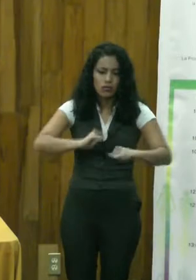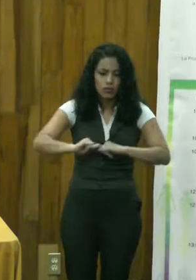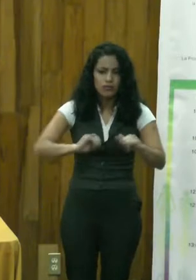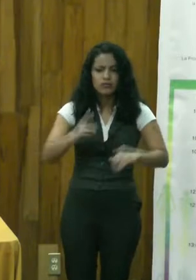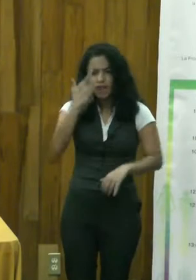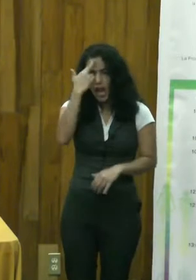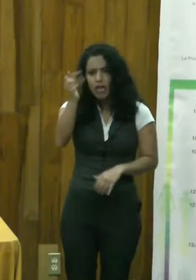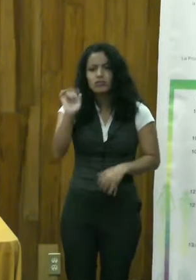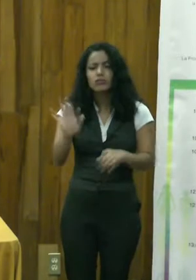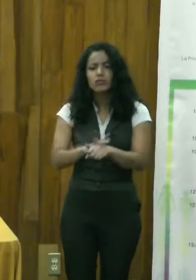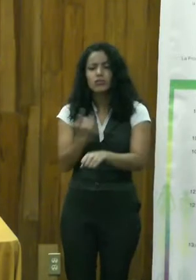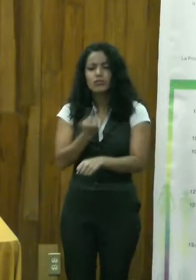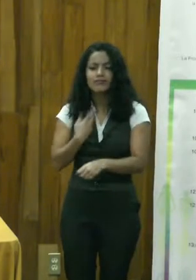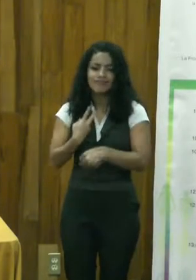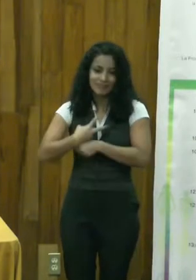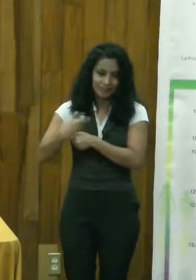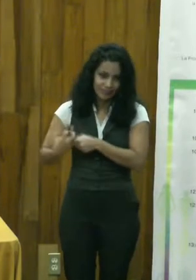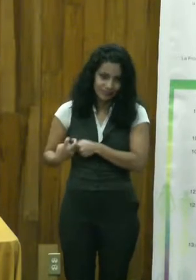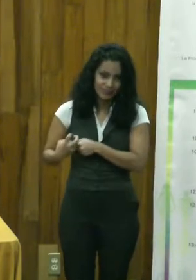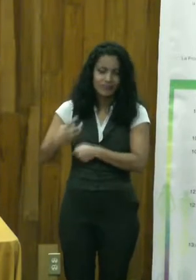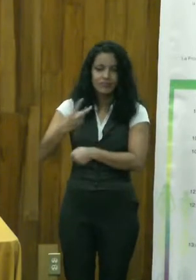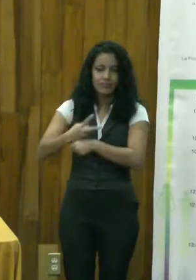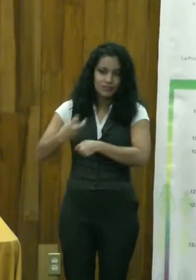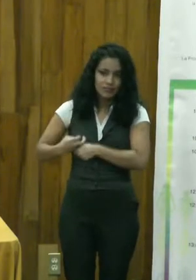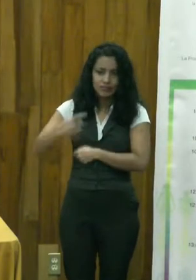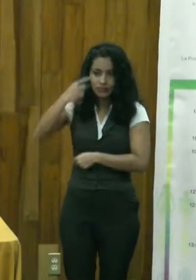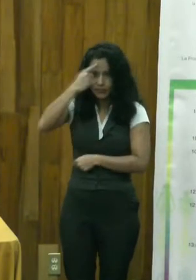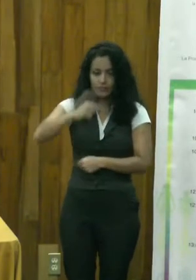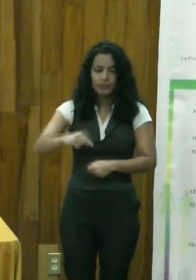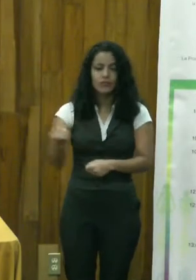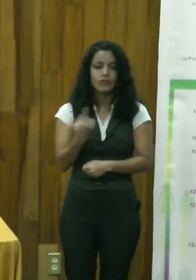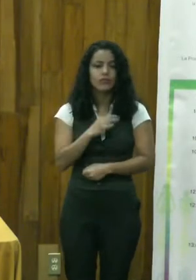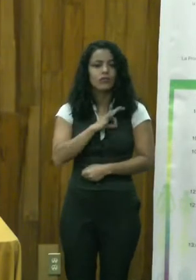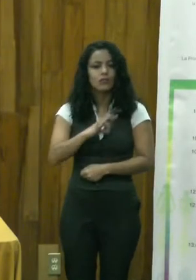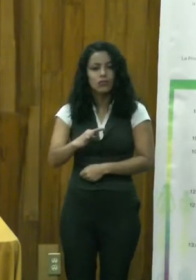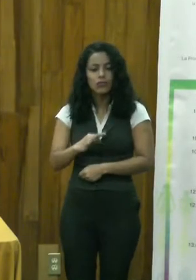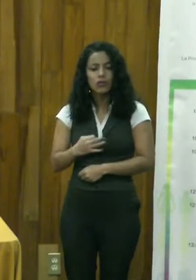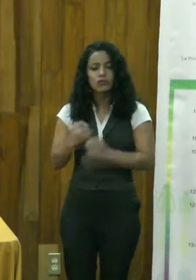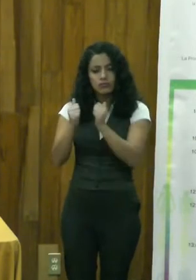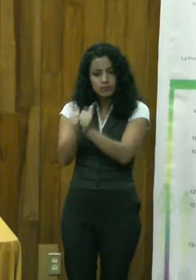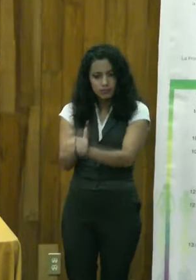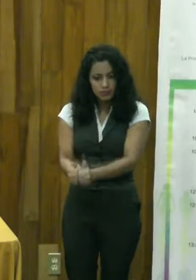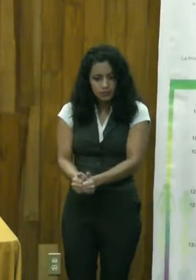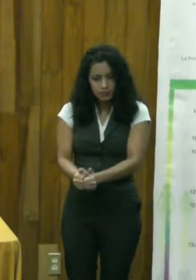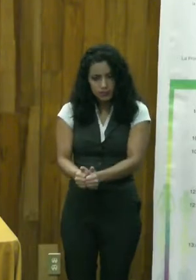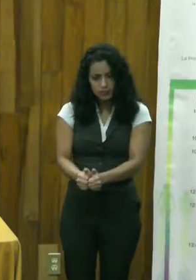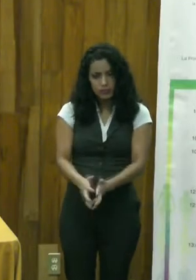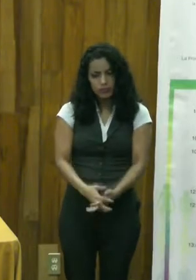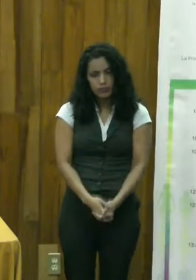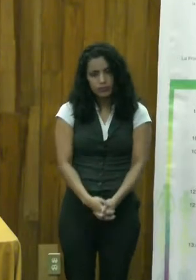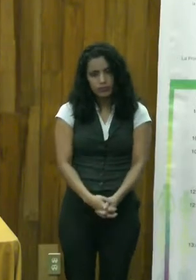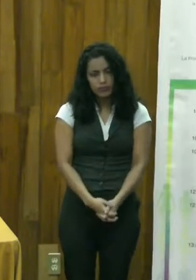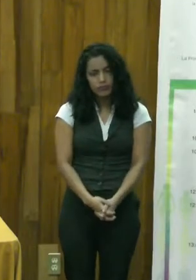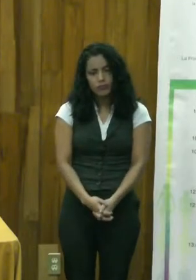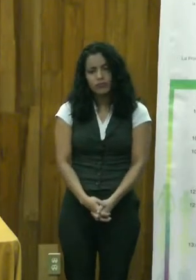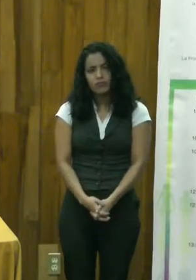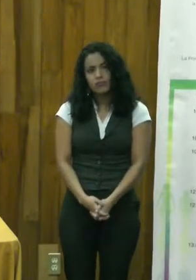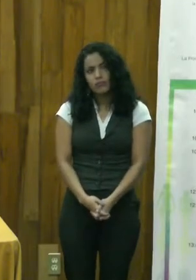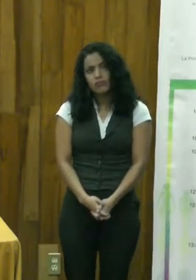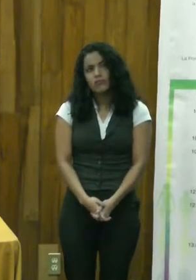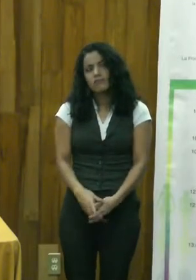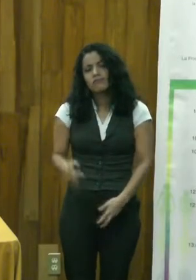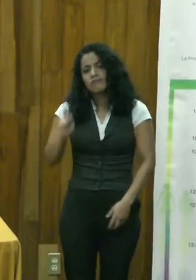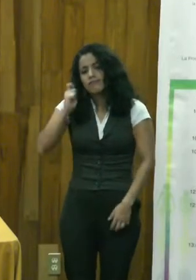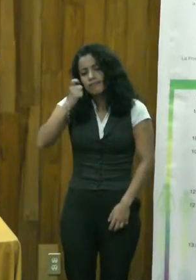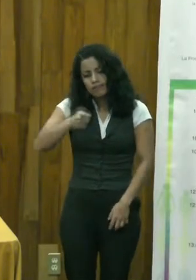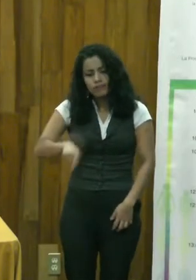las razones por las que nos invitan para para para estar aquí lo que es este portal